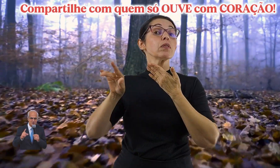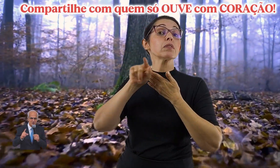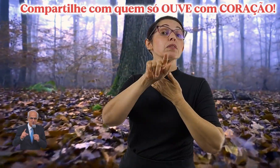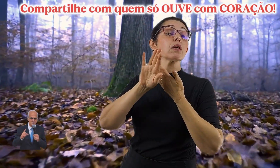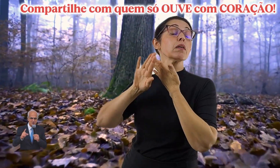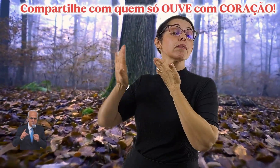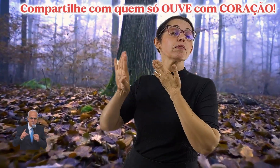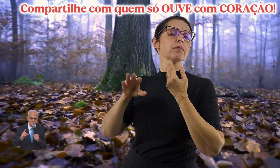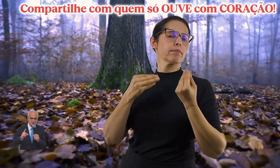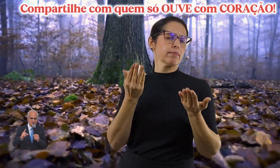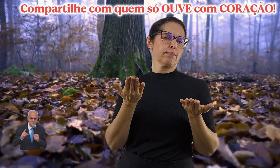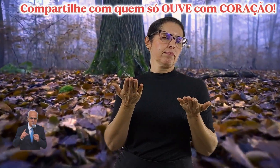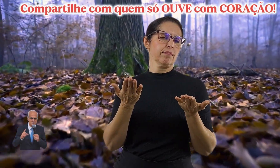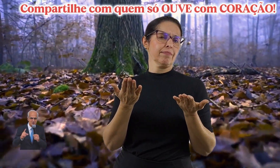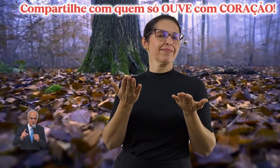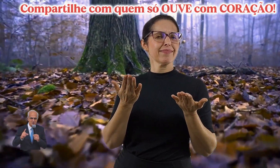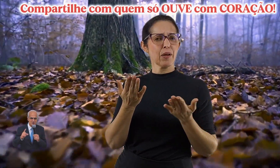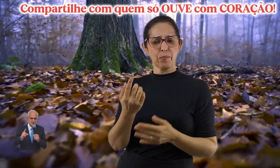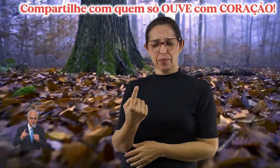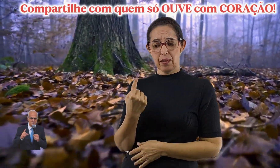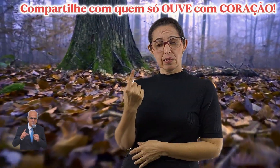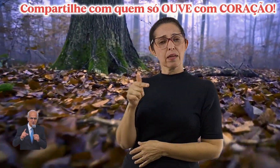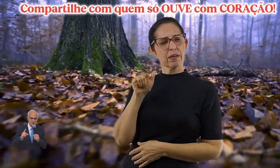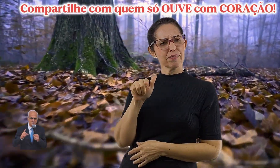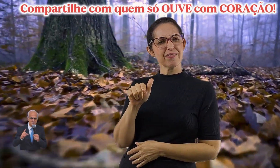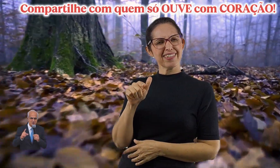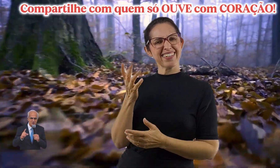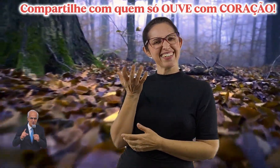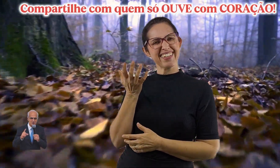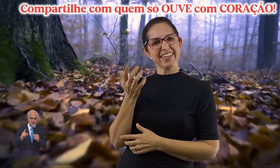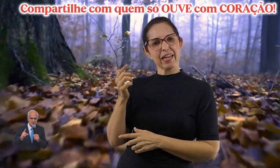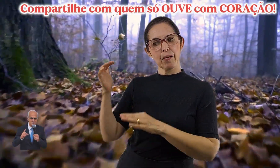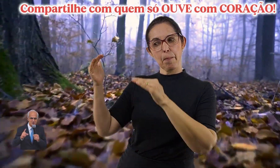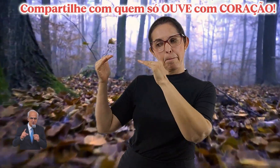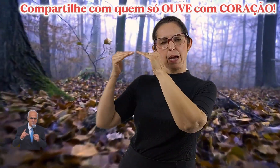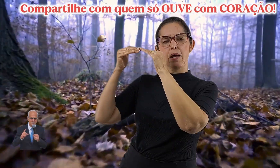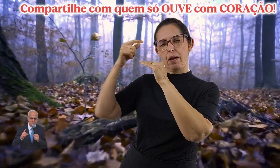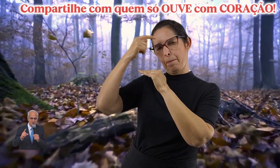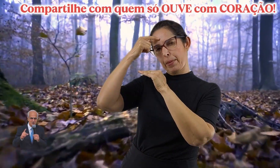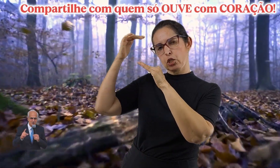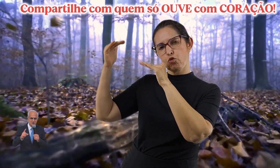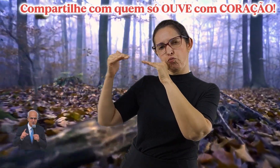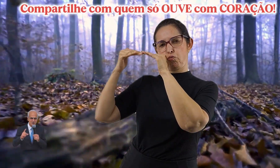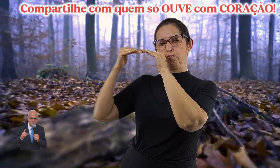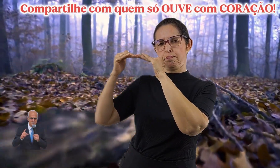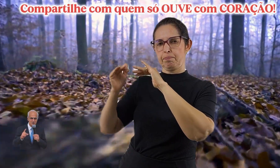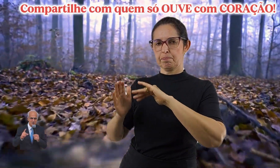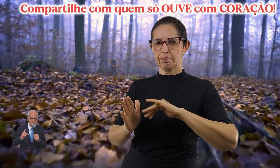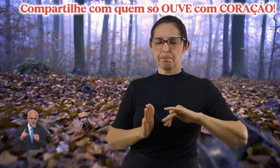essa é a nossa preocupação, era a preocupação de Davi, a mente firme no Senhor. Próximo.